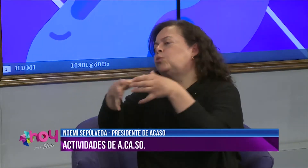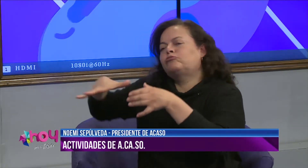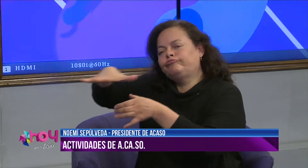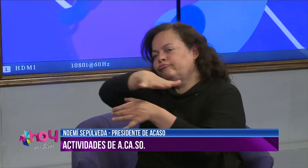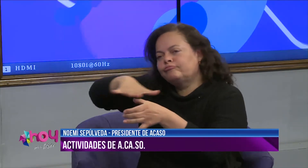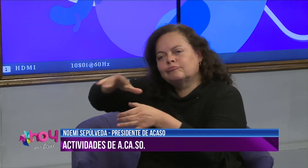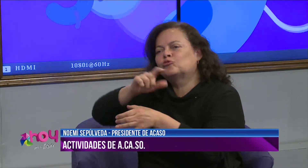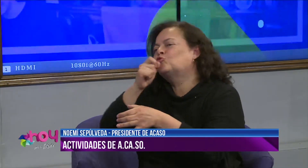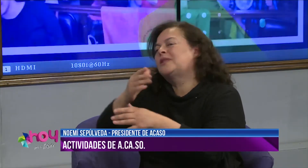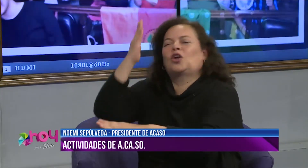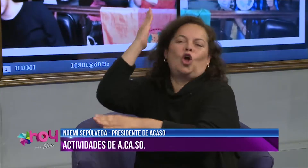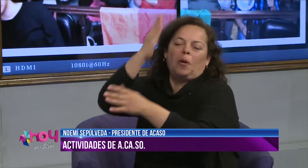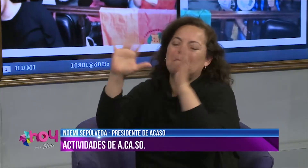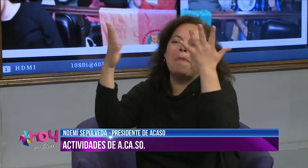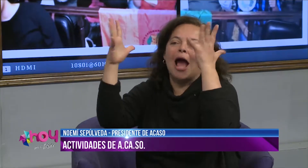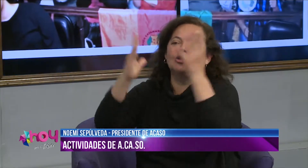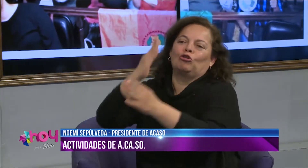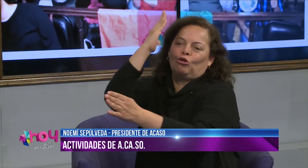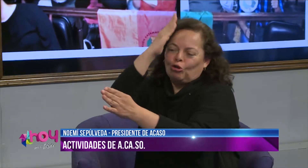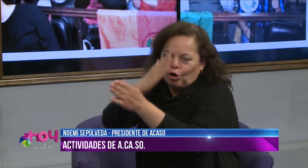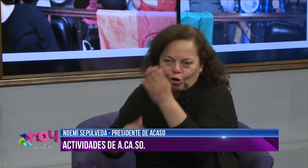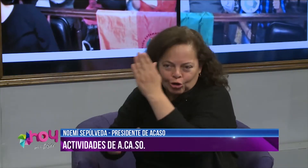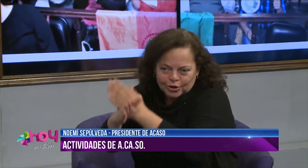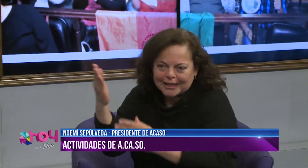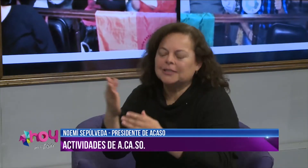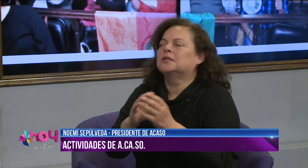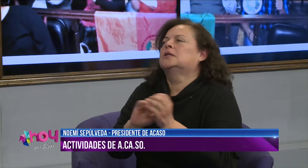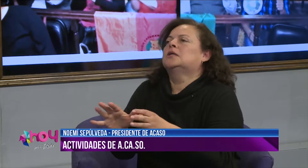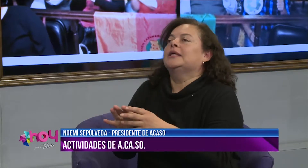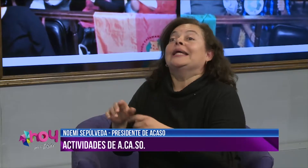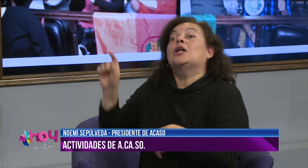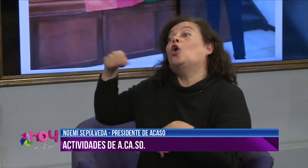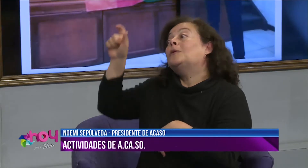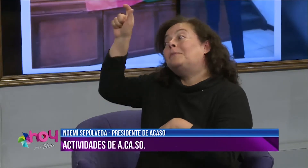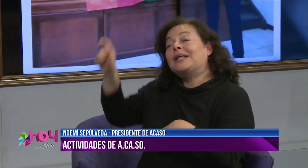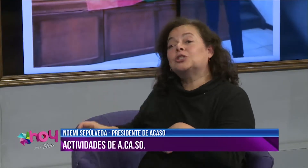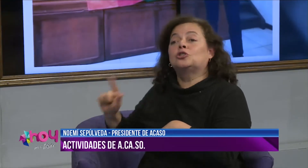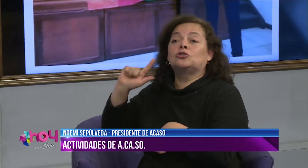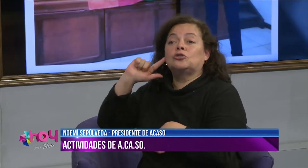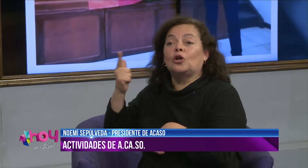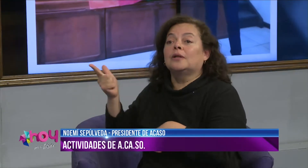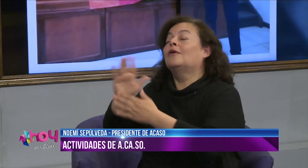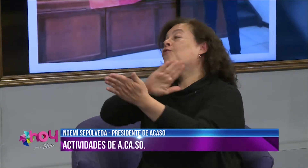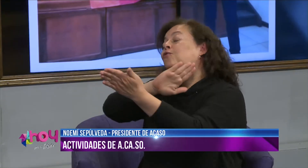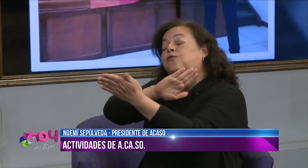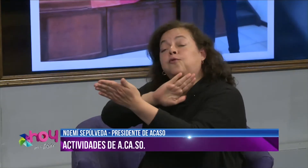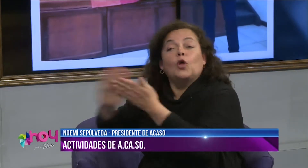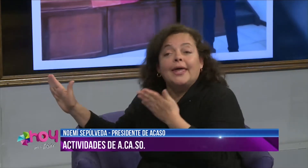las personas con discapacidad. En muchos casos hubo amputación de manos a las personas sordas. Hubo